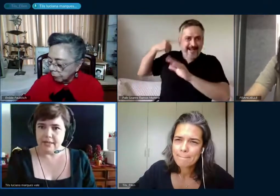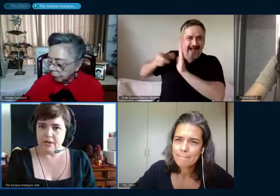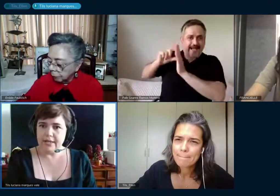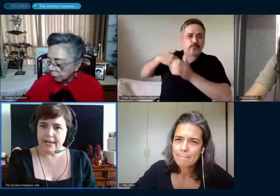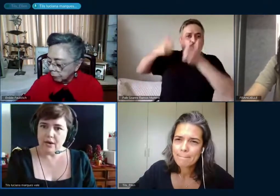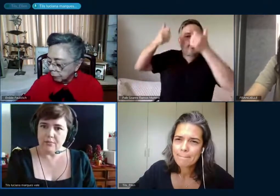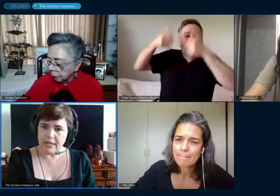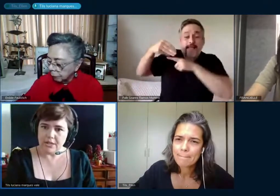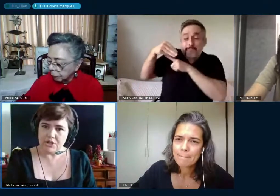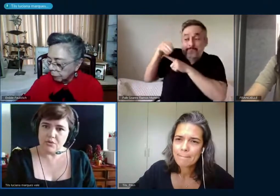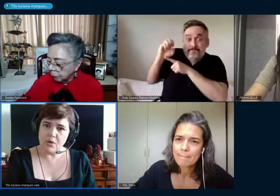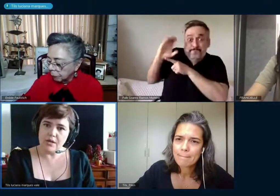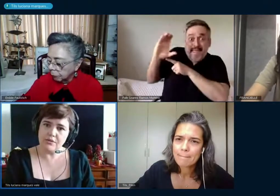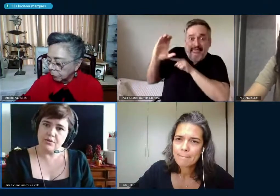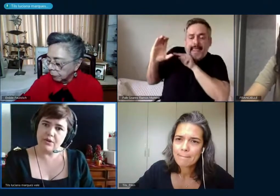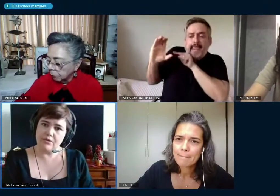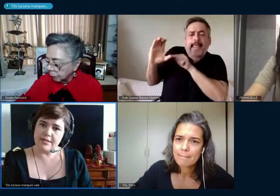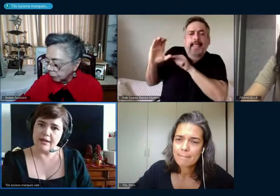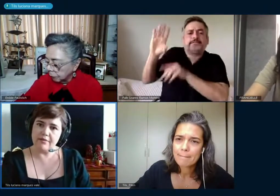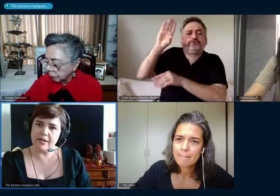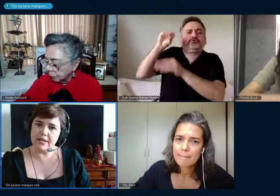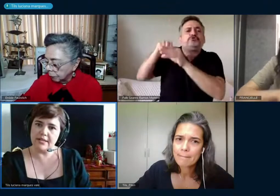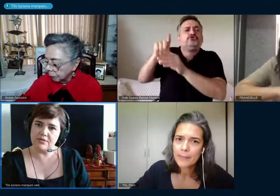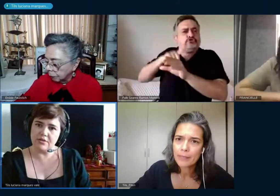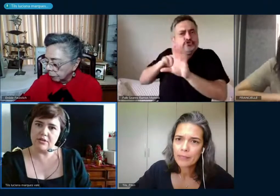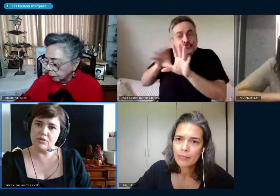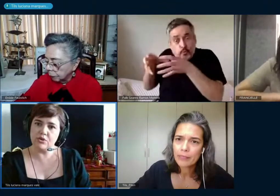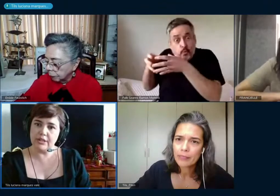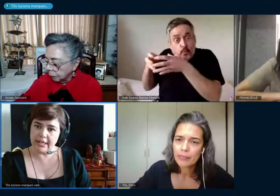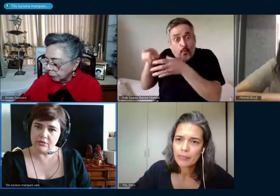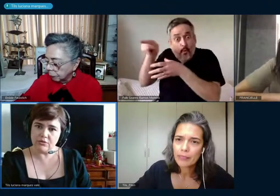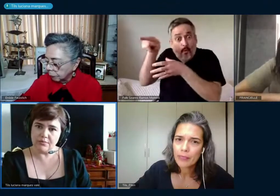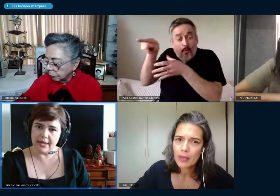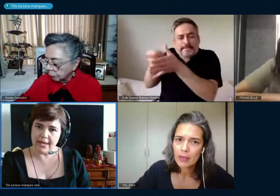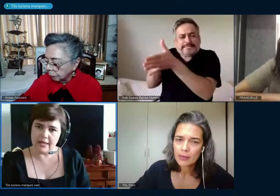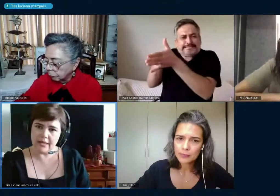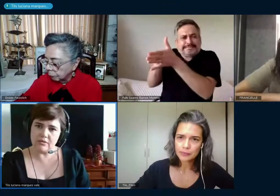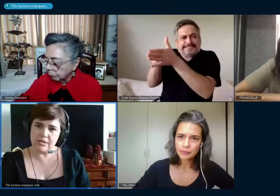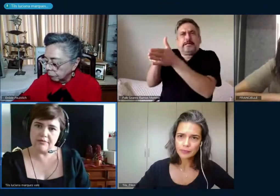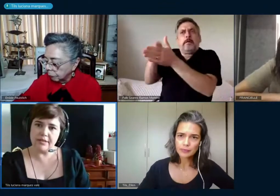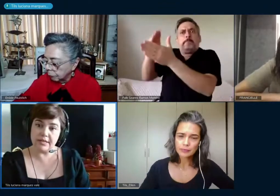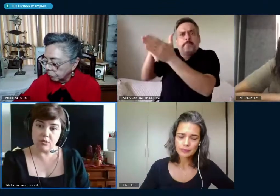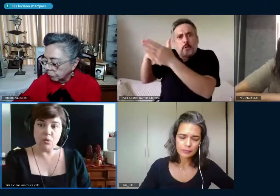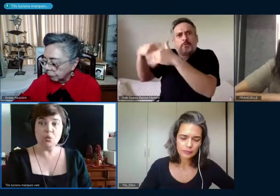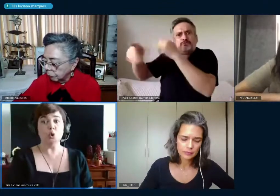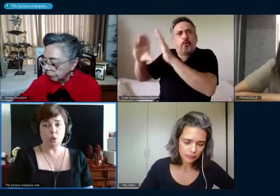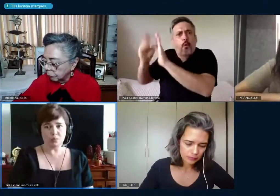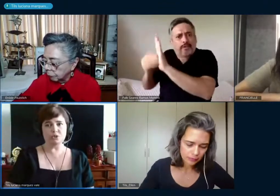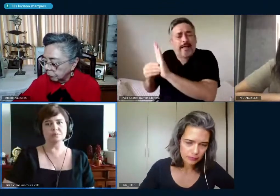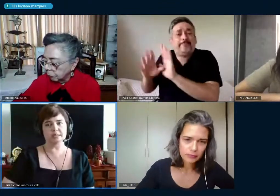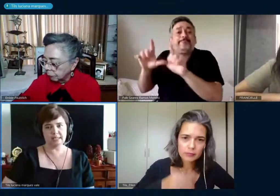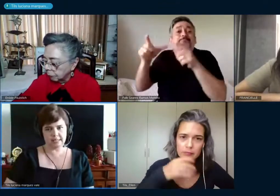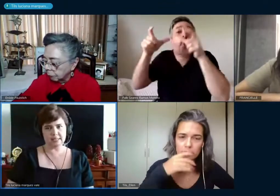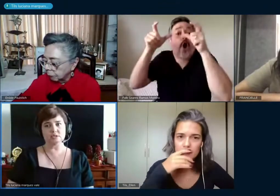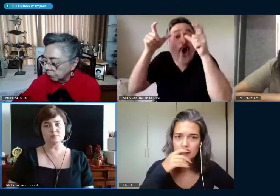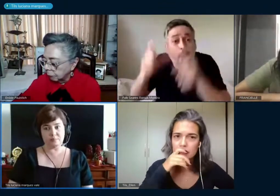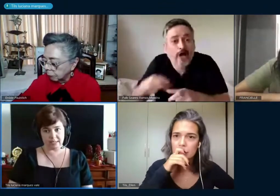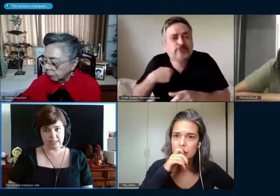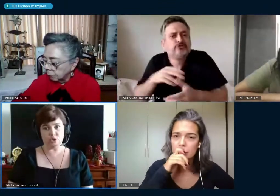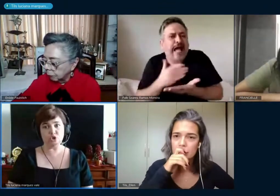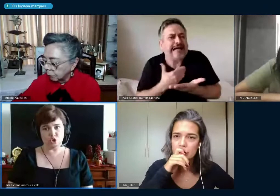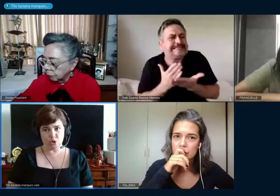Bem, então aqui realmente, quando eu estava estudando dentro do MEC, inclusive, um grupo de